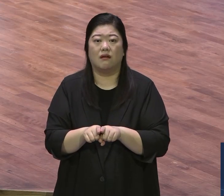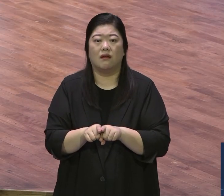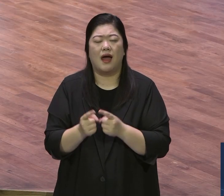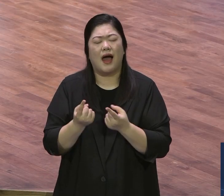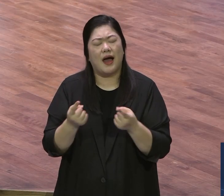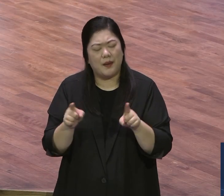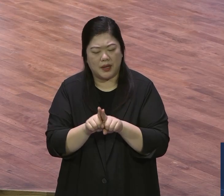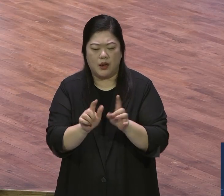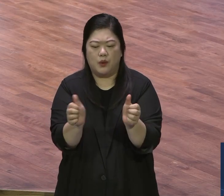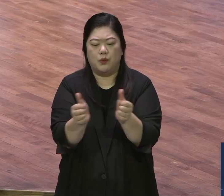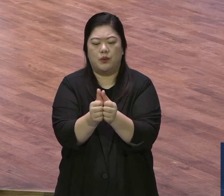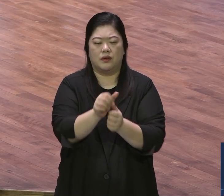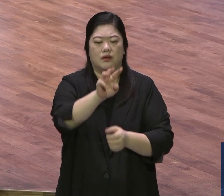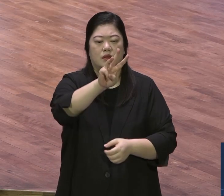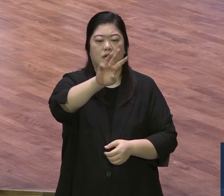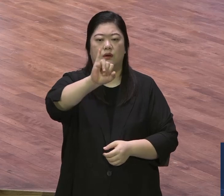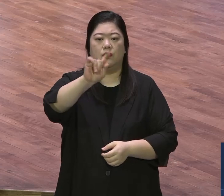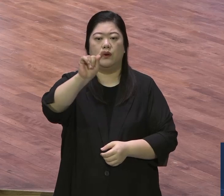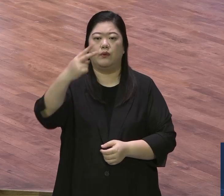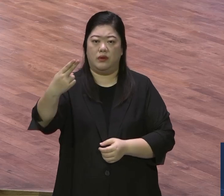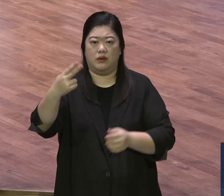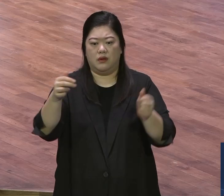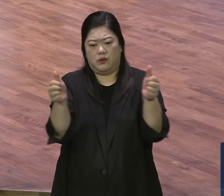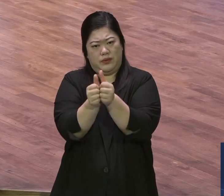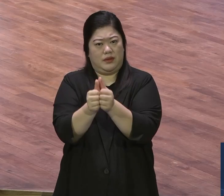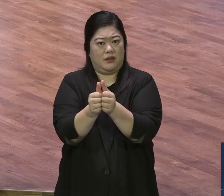위드 프리스플라 하나